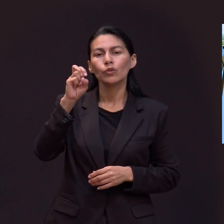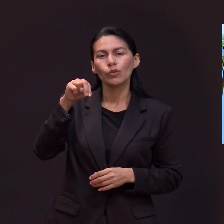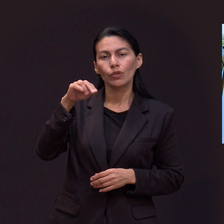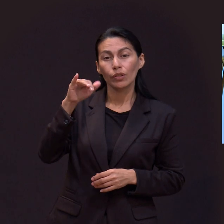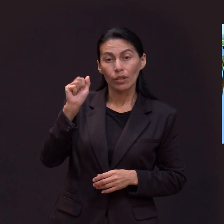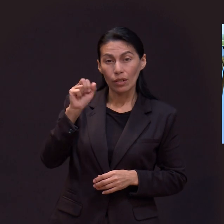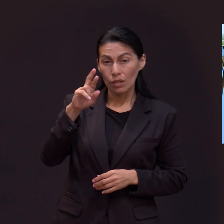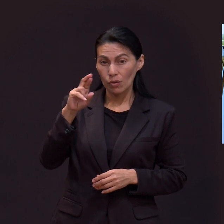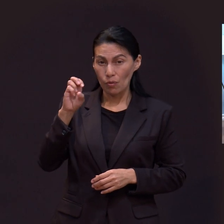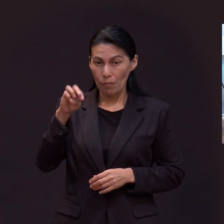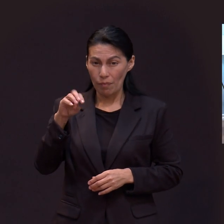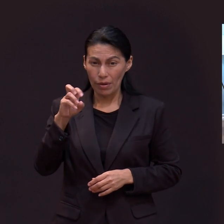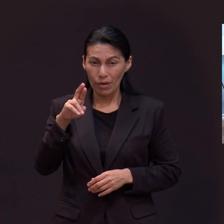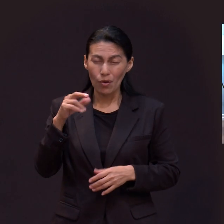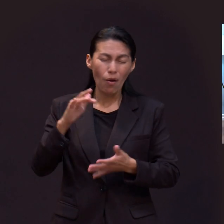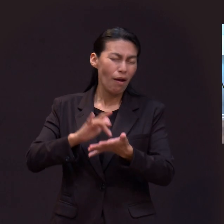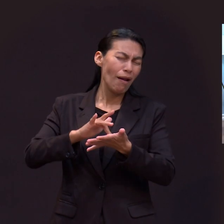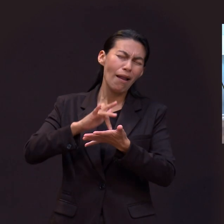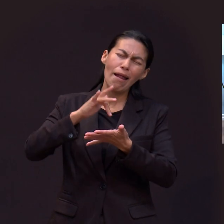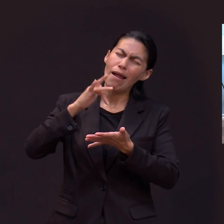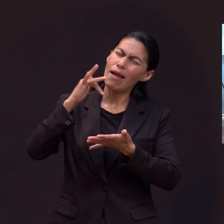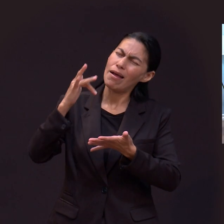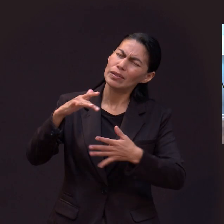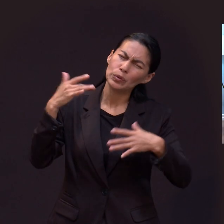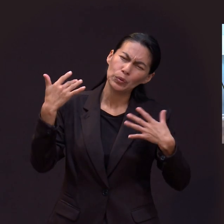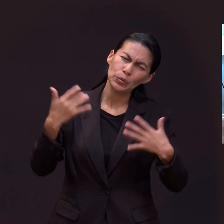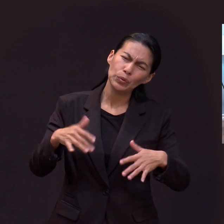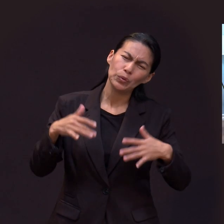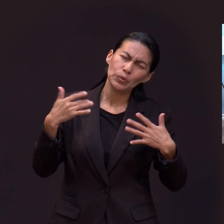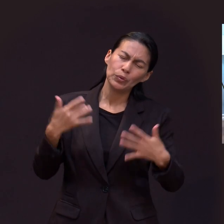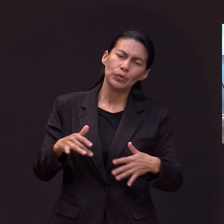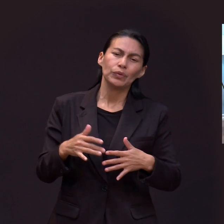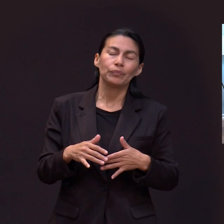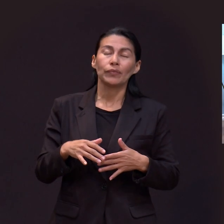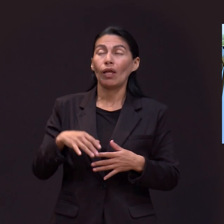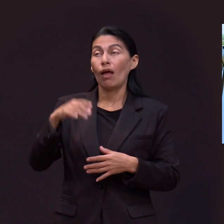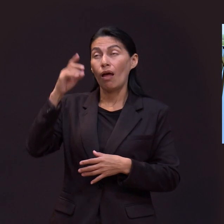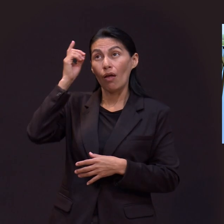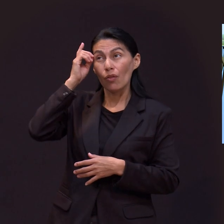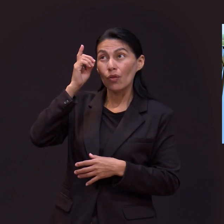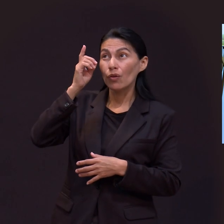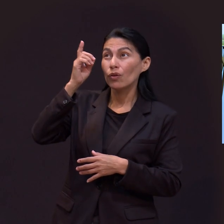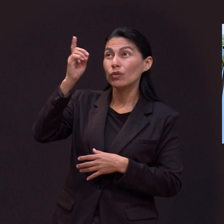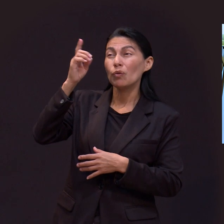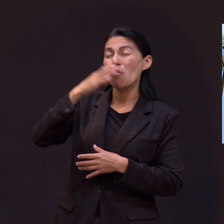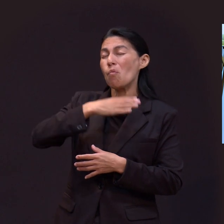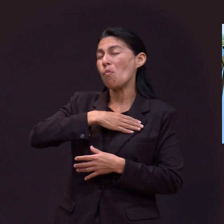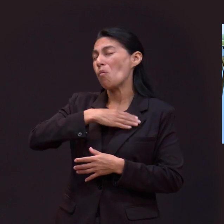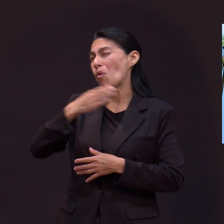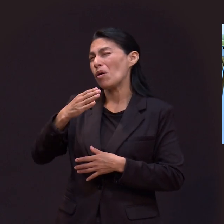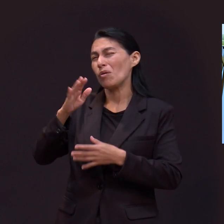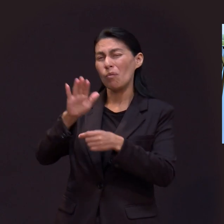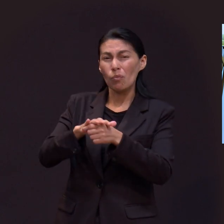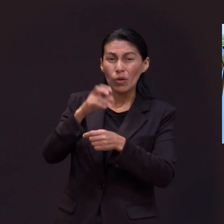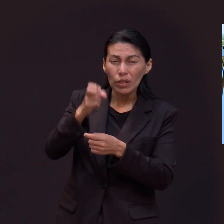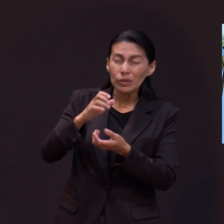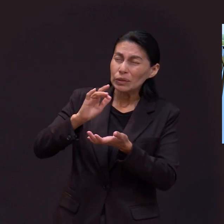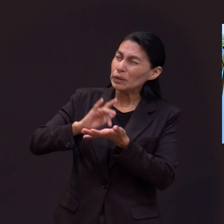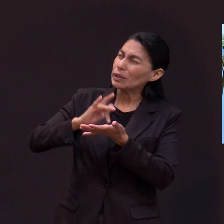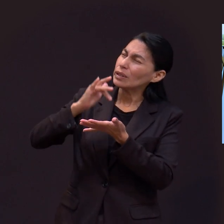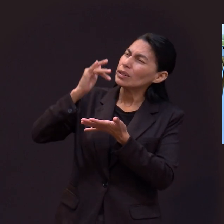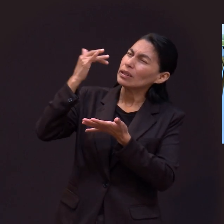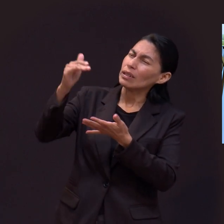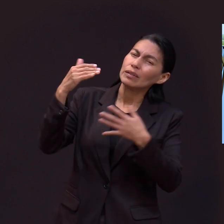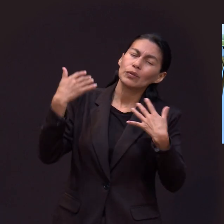sonia romero yo doy muchísimas gracias dice son adiós porque es tan bueno